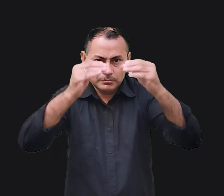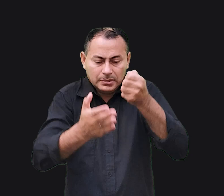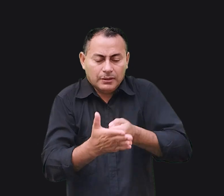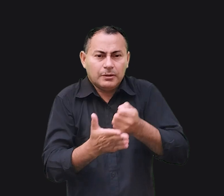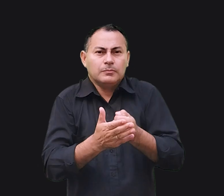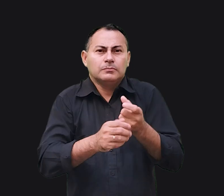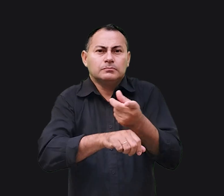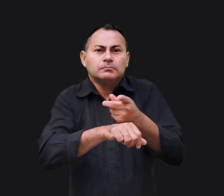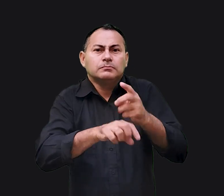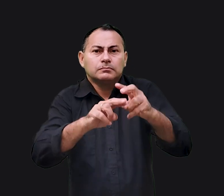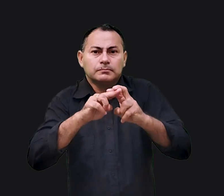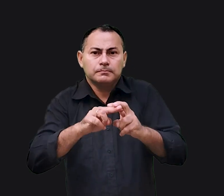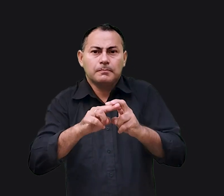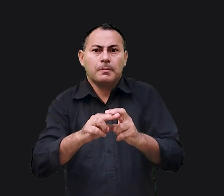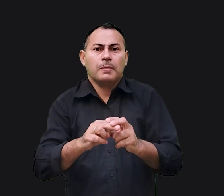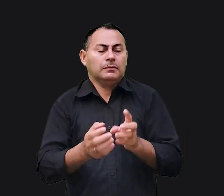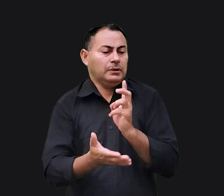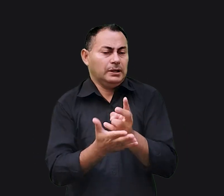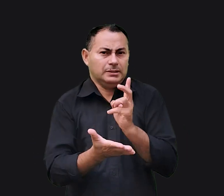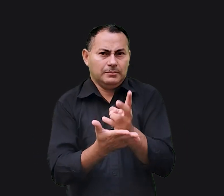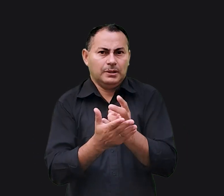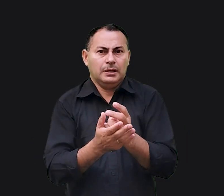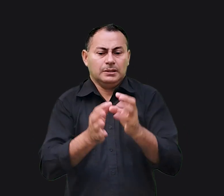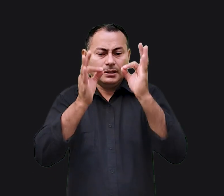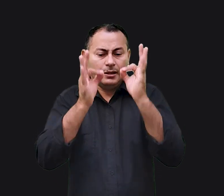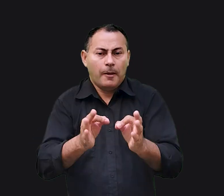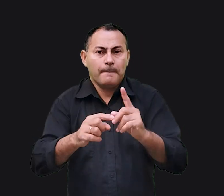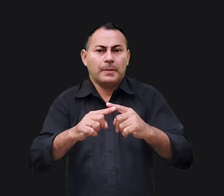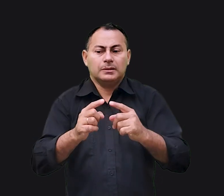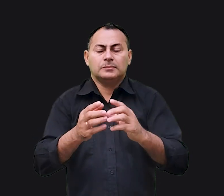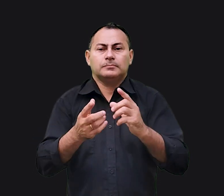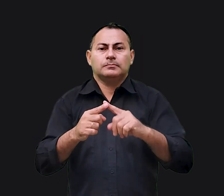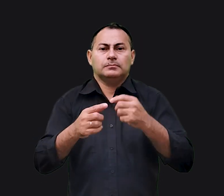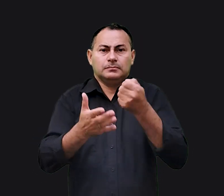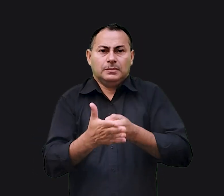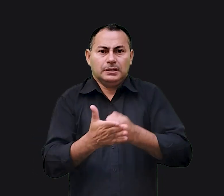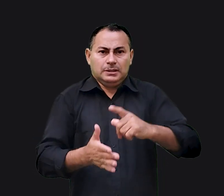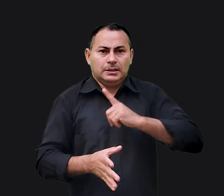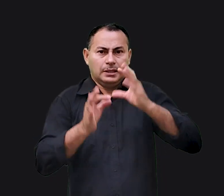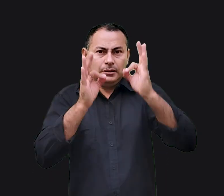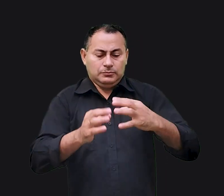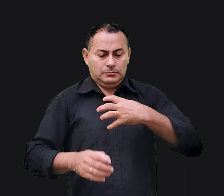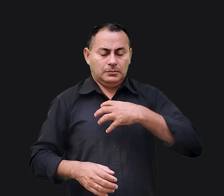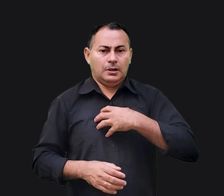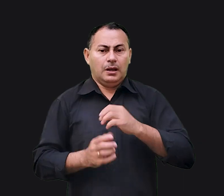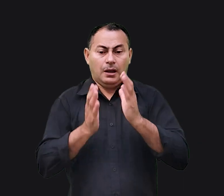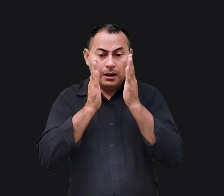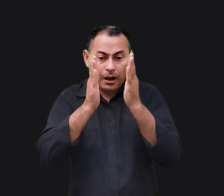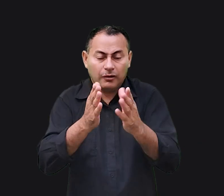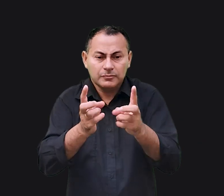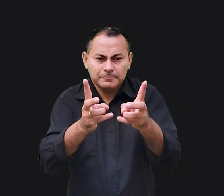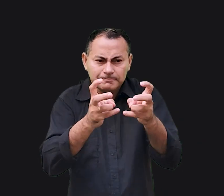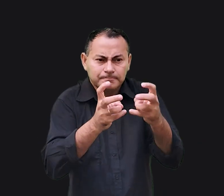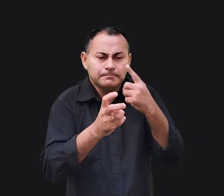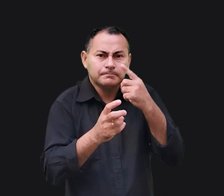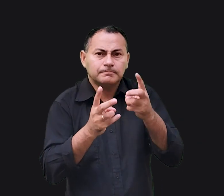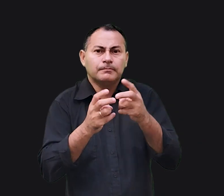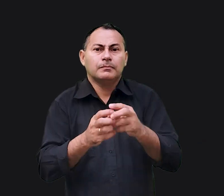devemos buscá-los. Não é sempre que vamos acertar, mas, pelo menos, devemos ter certeza do padrão-alvo que devemos perseguir. O livro